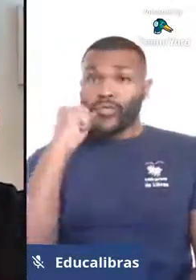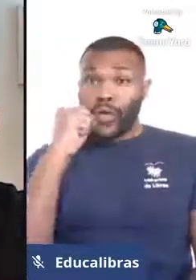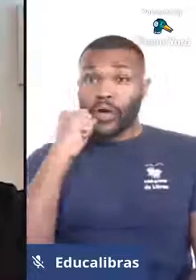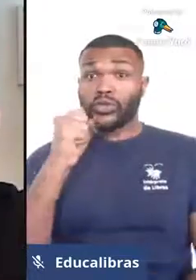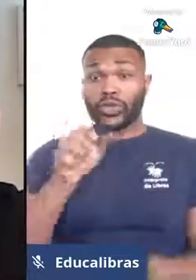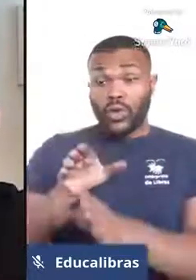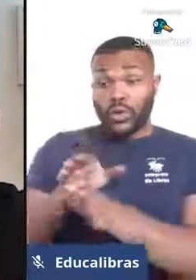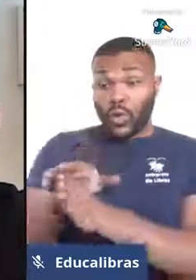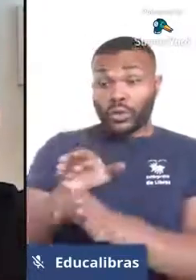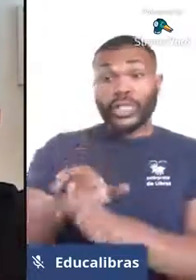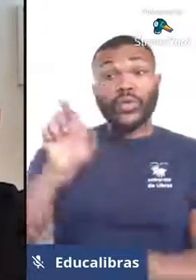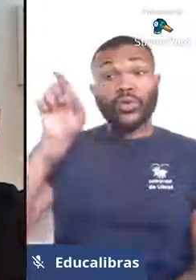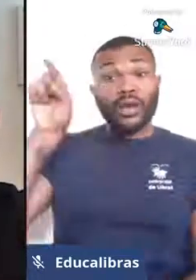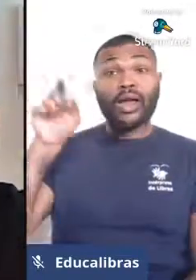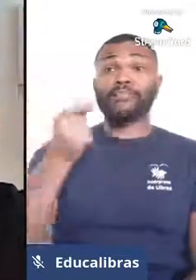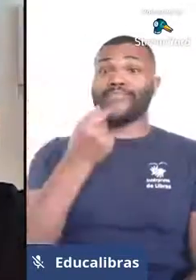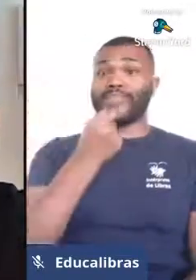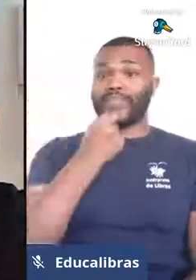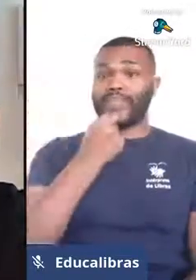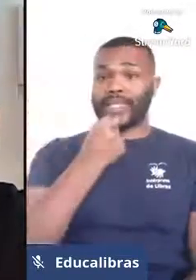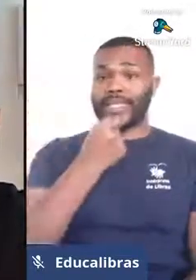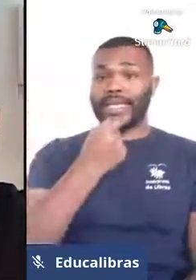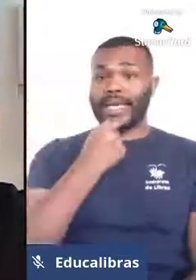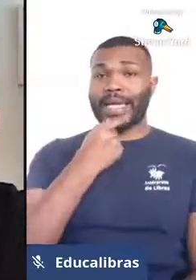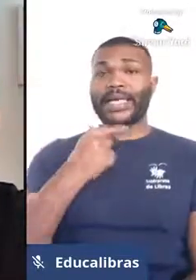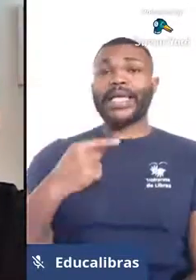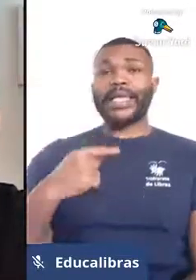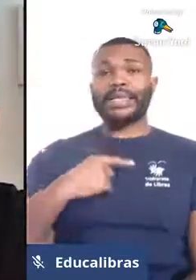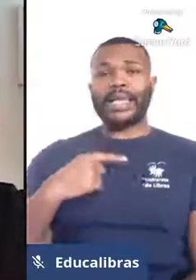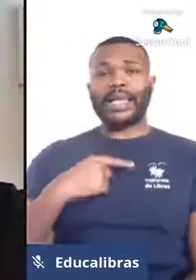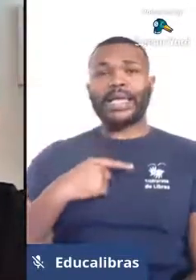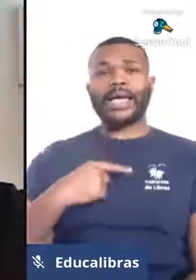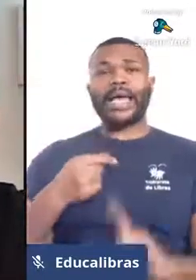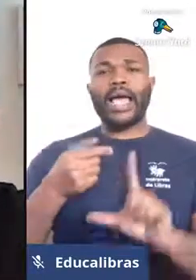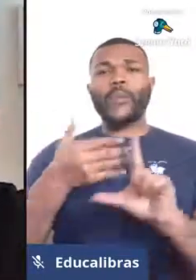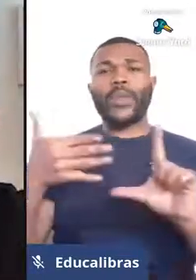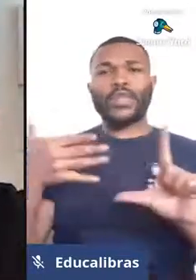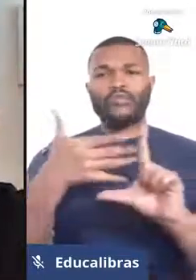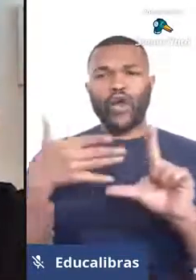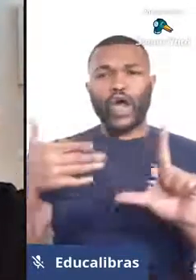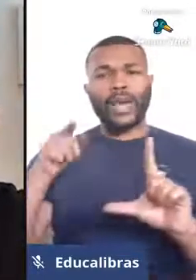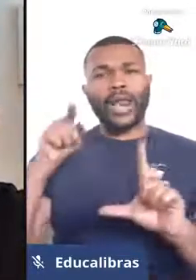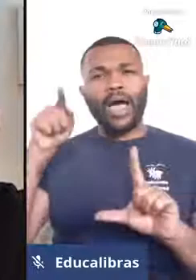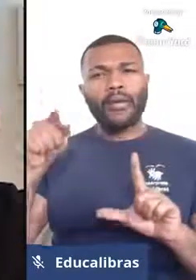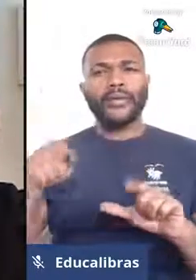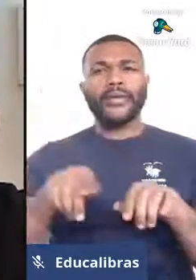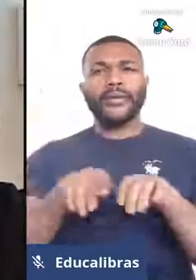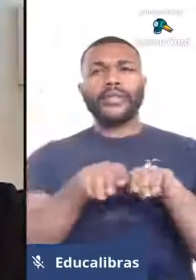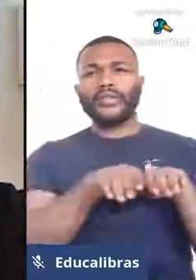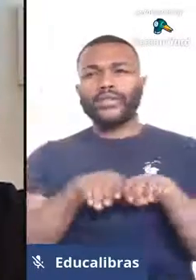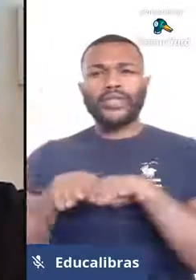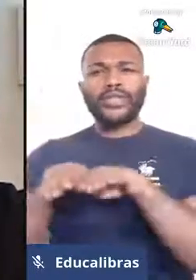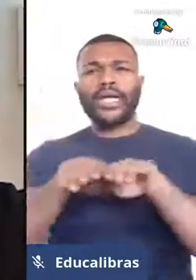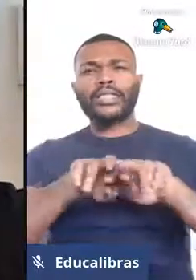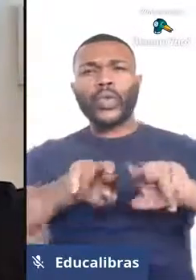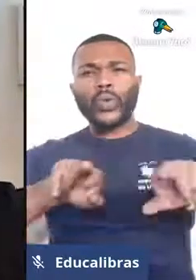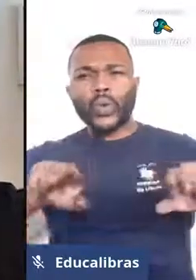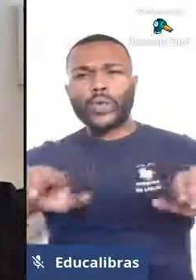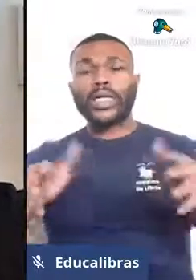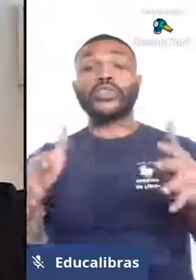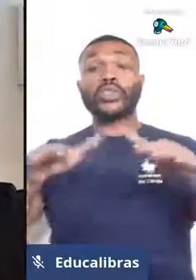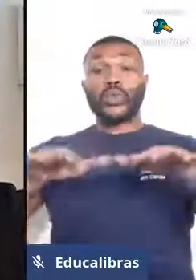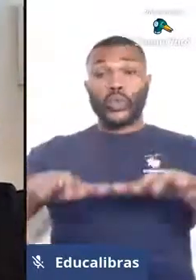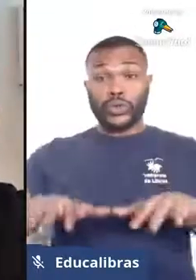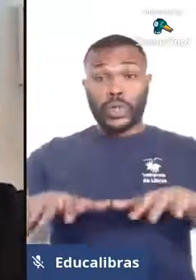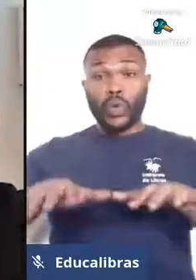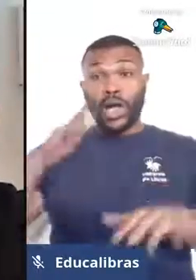Britânico, porque tem uma plataforma chamada de Igualdade, Diversidade e Inclusão. E você, como diretor, você tem que ser um